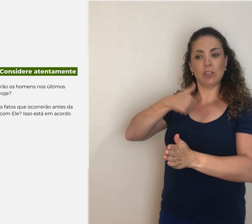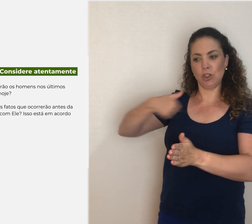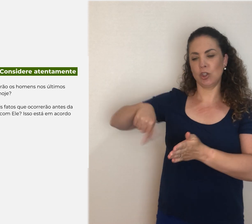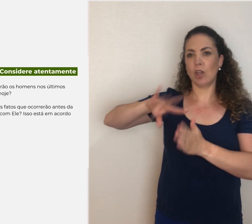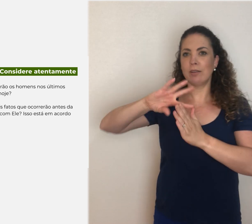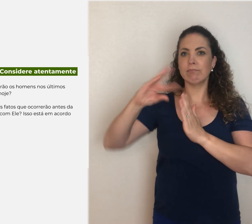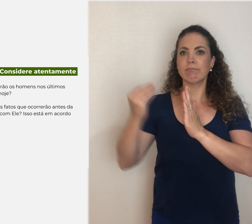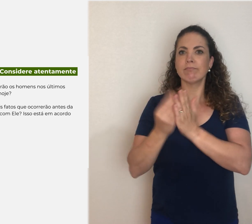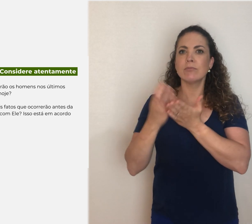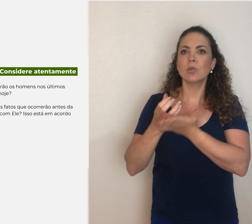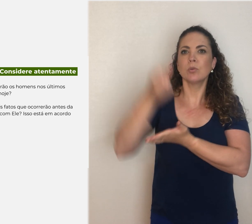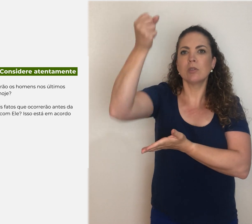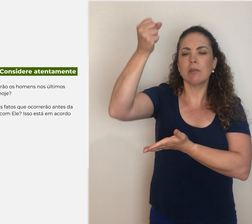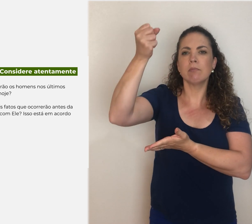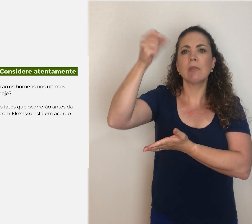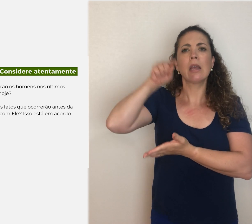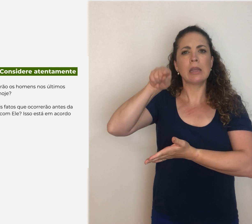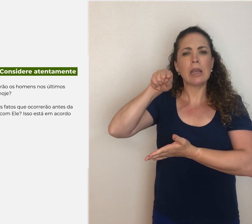de Jesus?